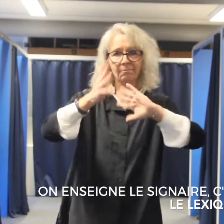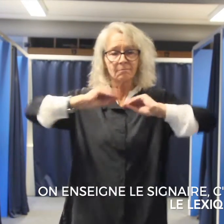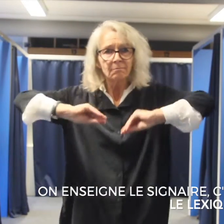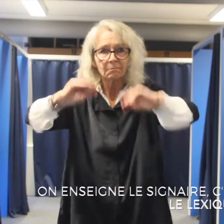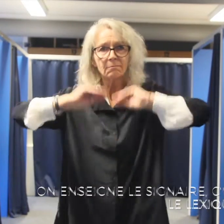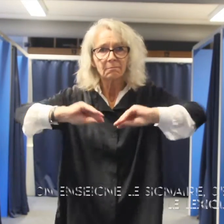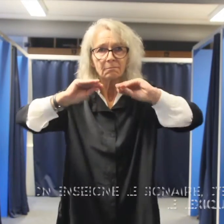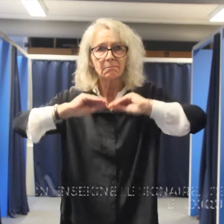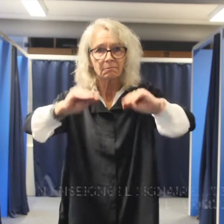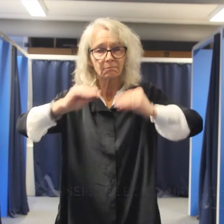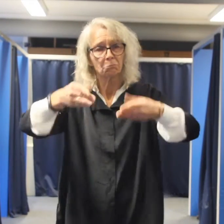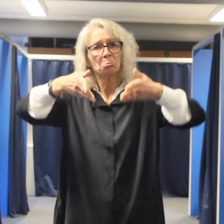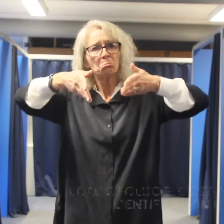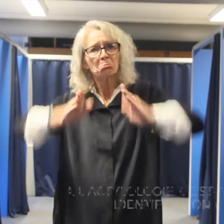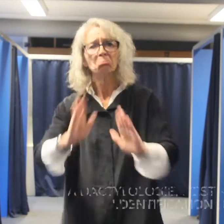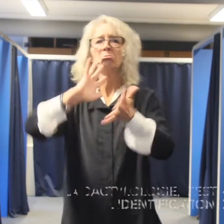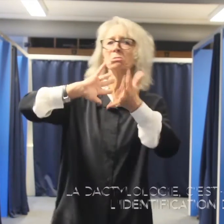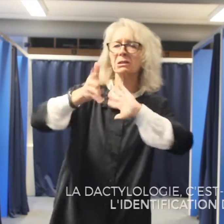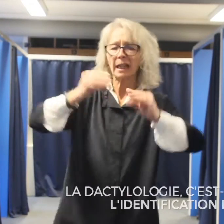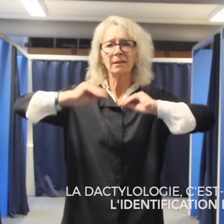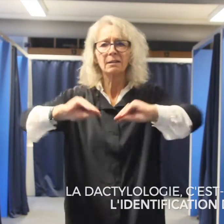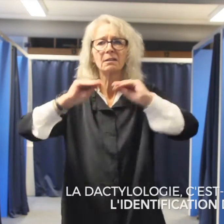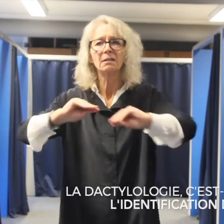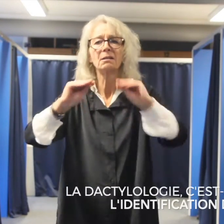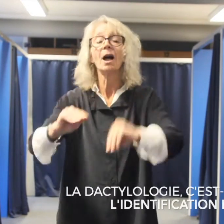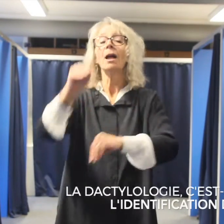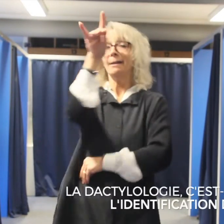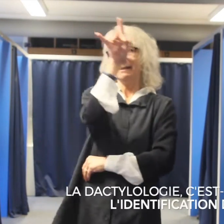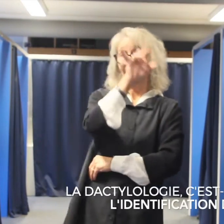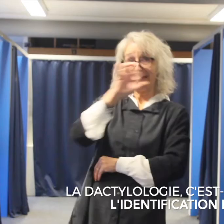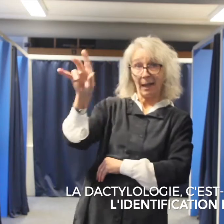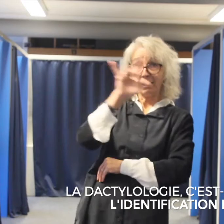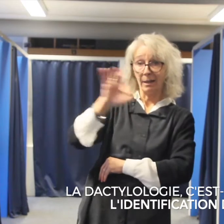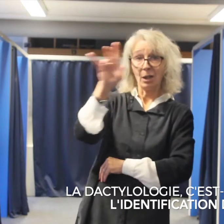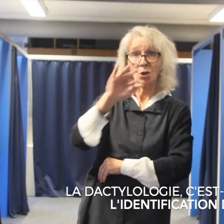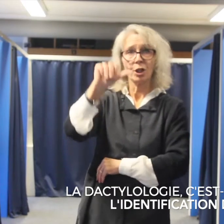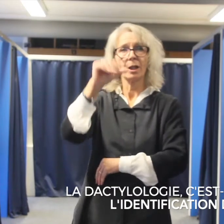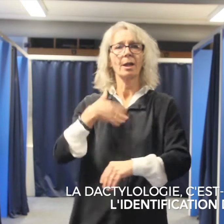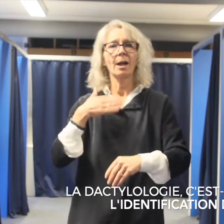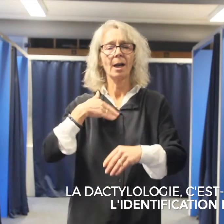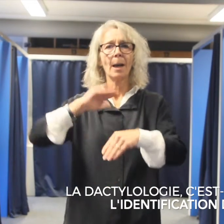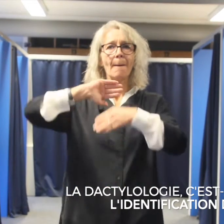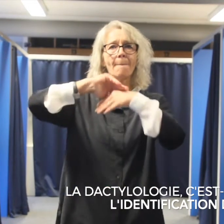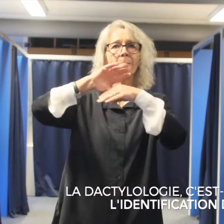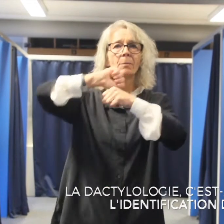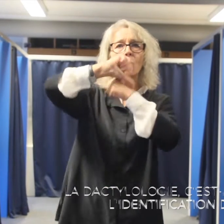la dactylologie, qui est l'utilisation de configurations manuelles pour identifier les